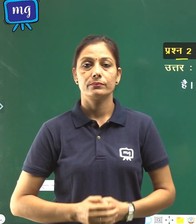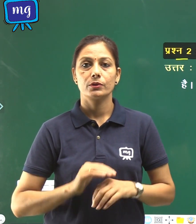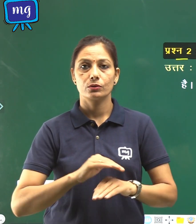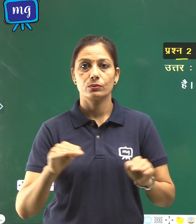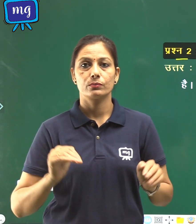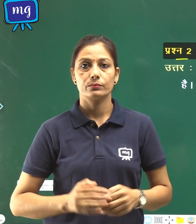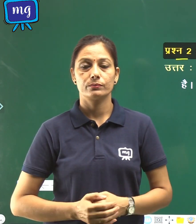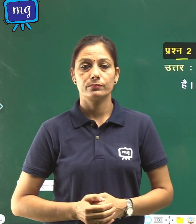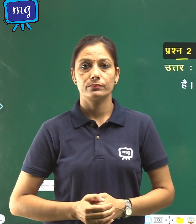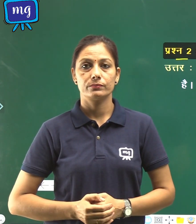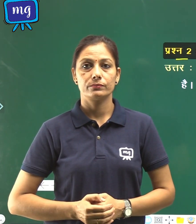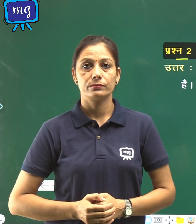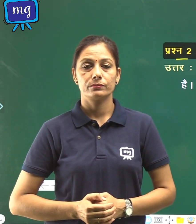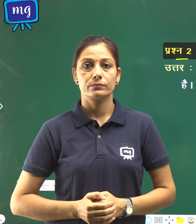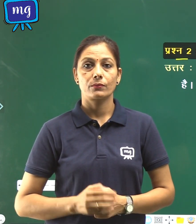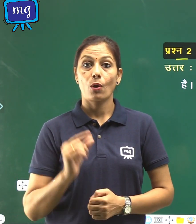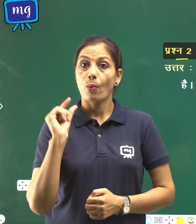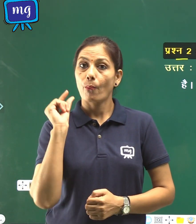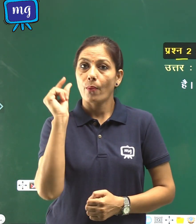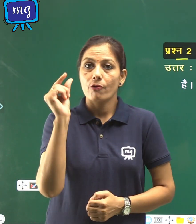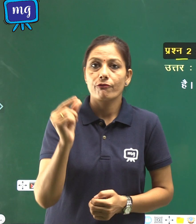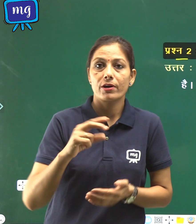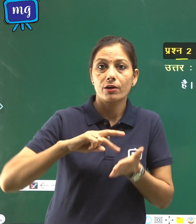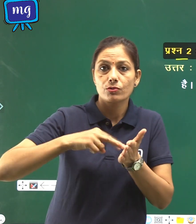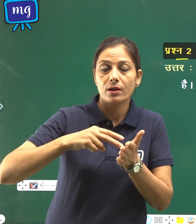बच्चों, पाहुन का अर्थ है